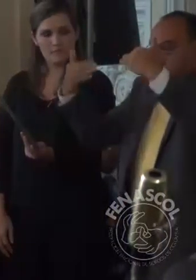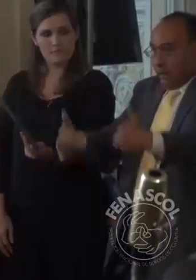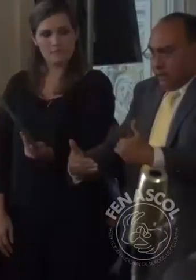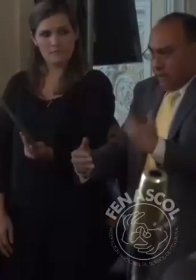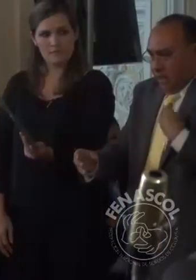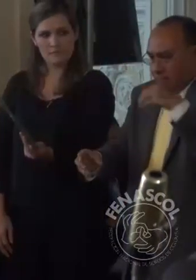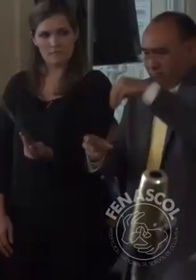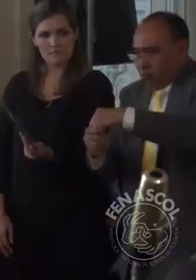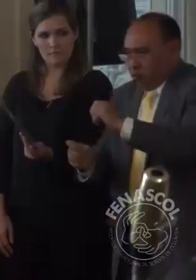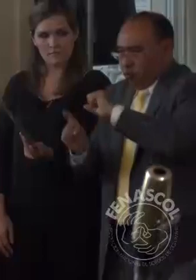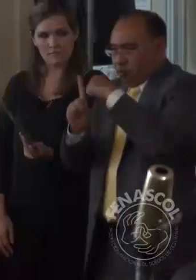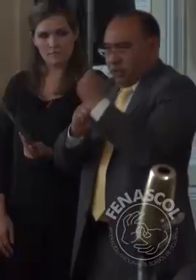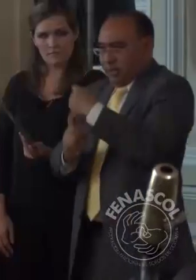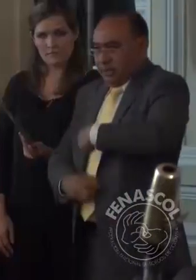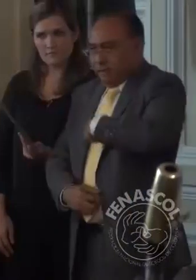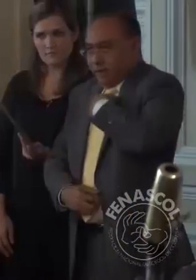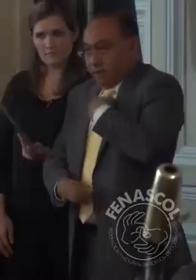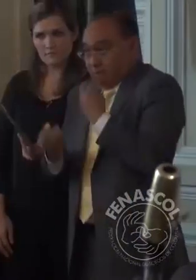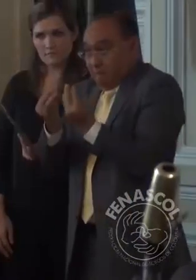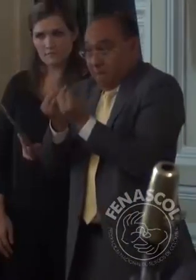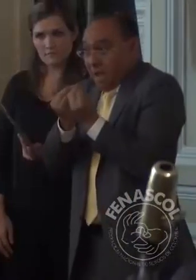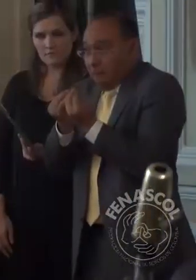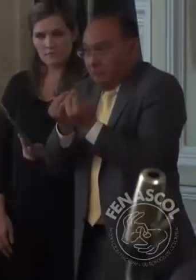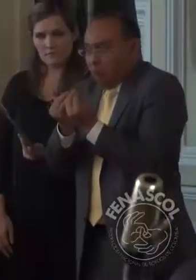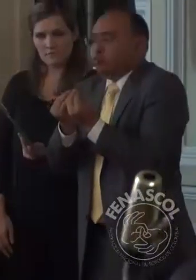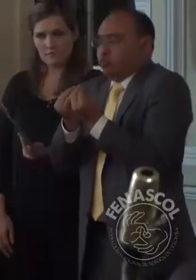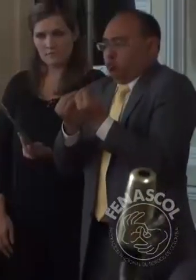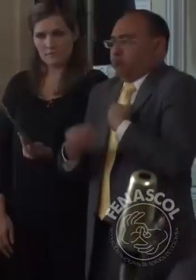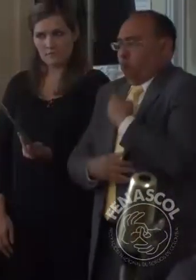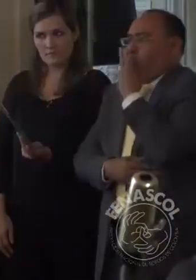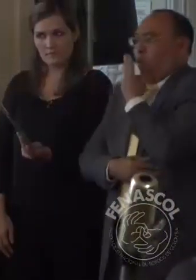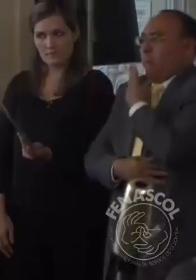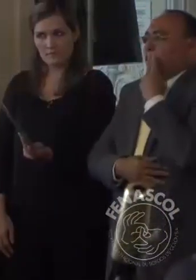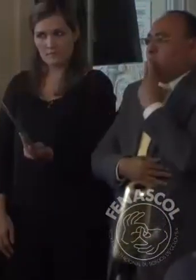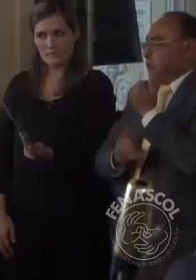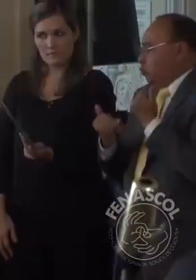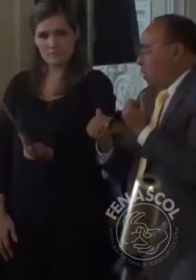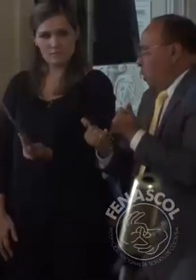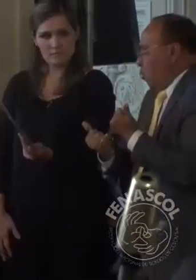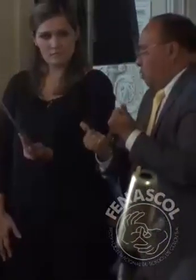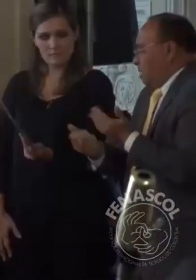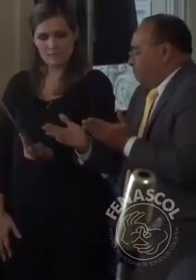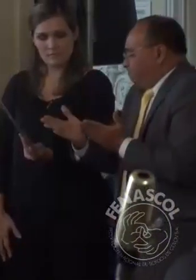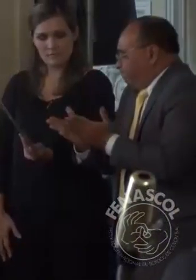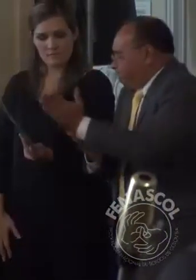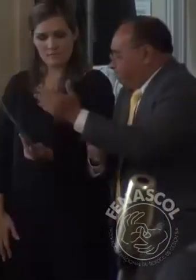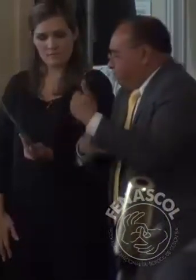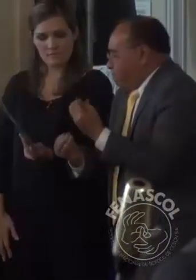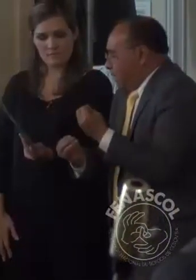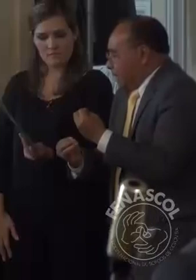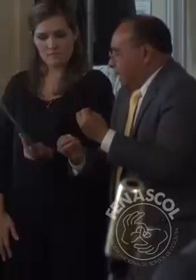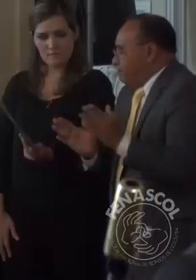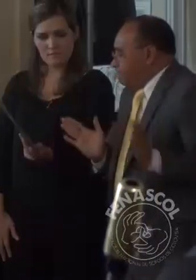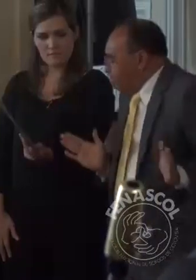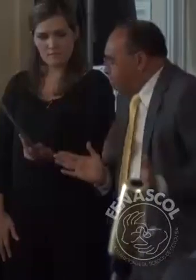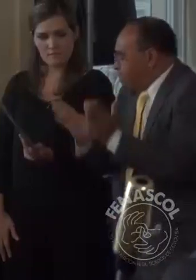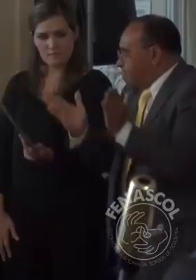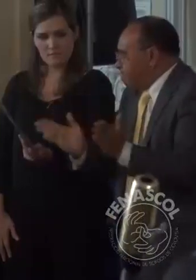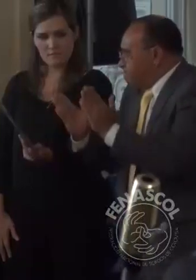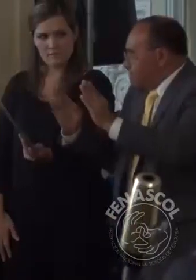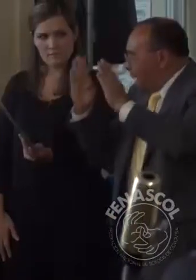Los miembros del Consejo Nacional de Discapacidad, como organización de la sociedad civil,